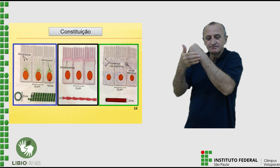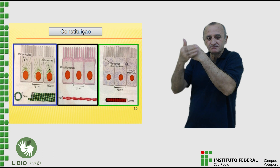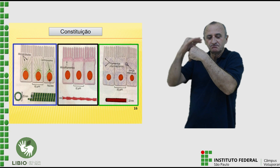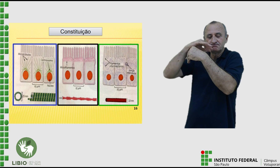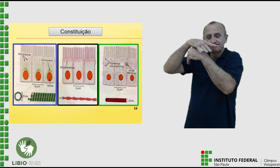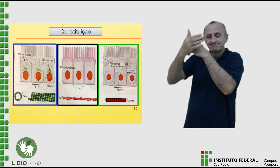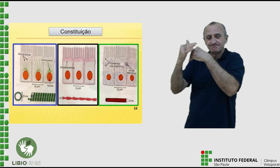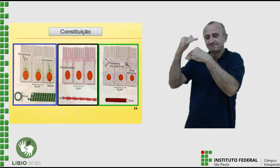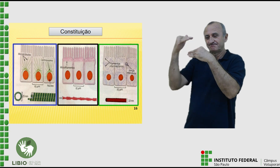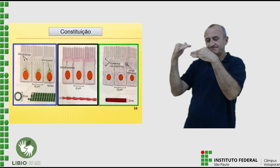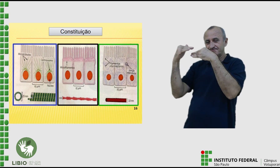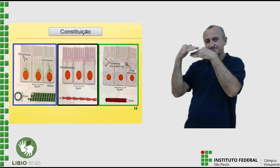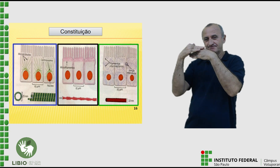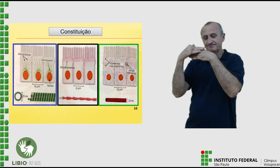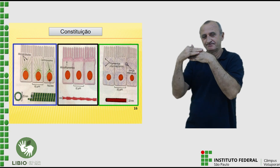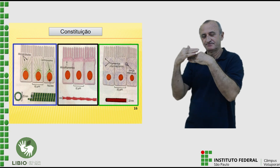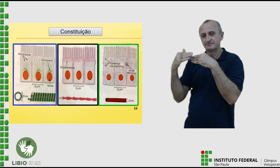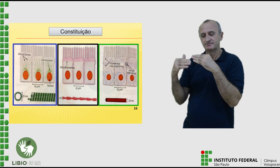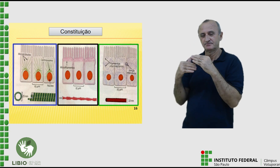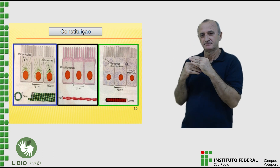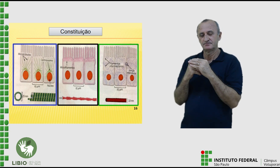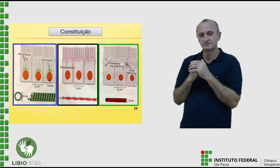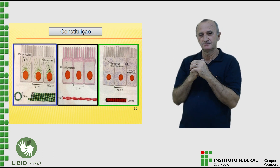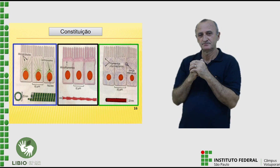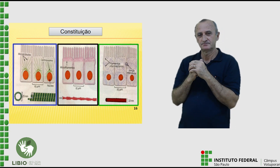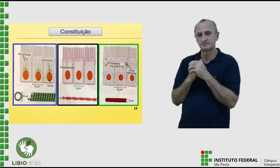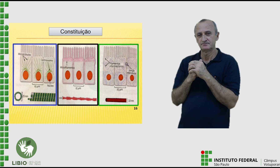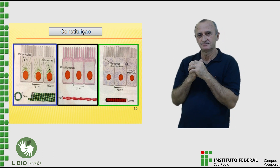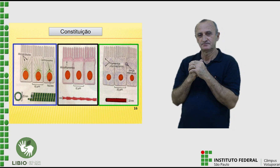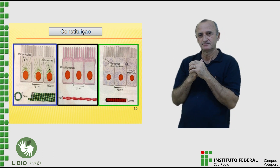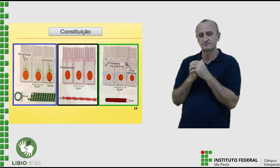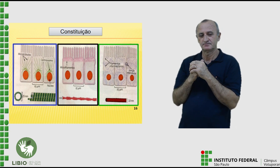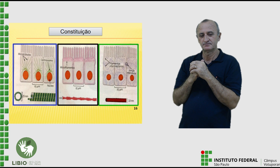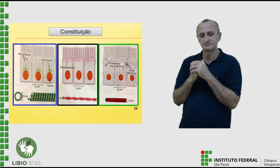localizados abaixo da membrana plasmática.